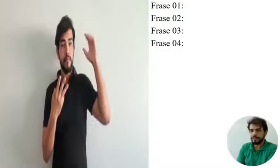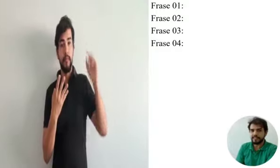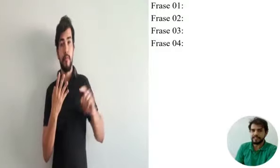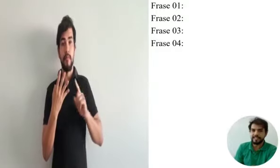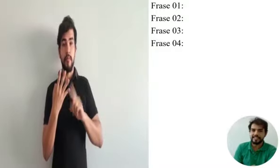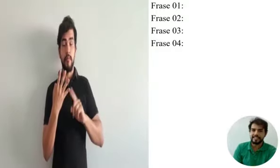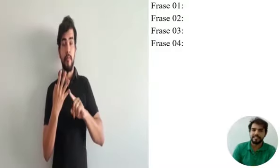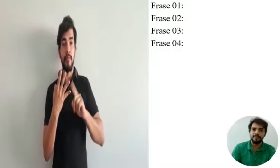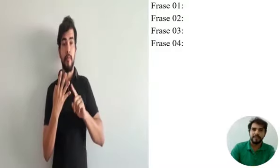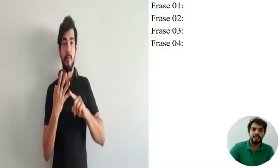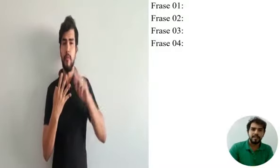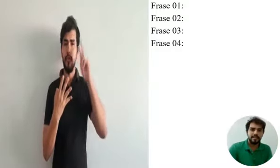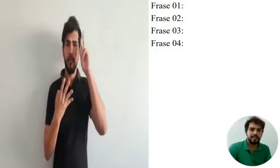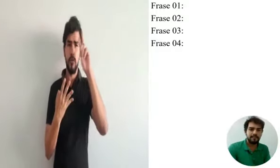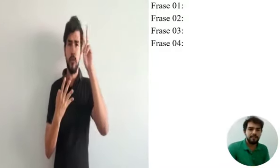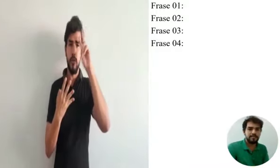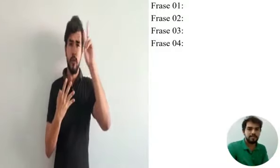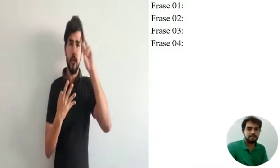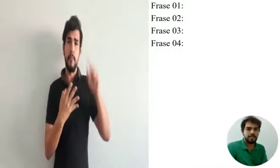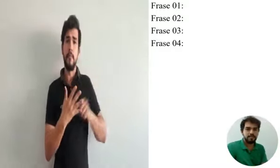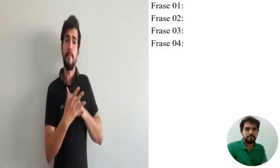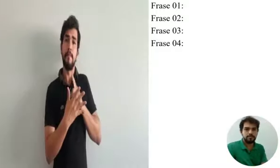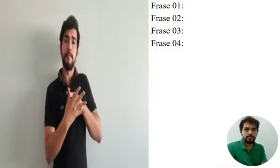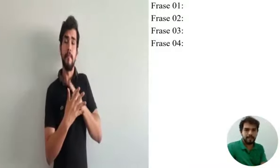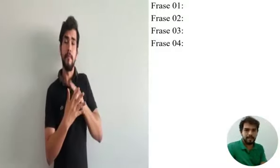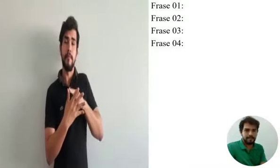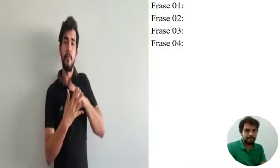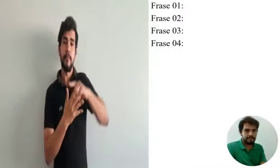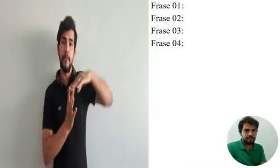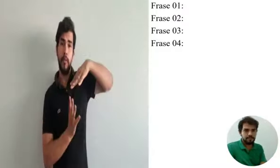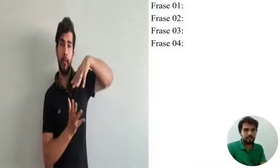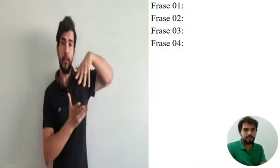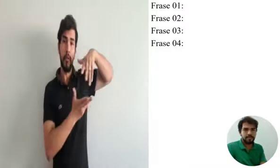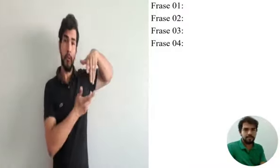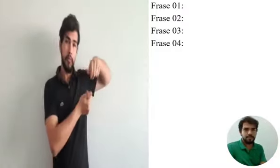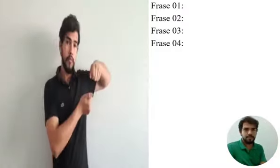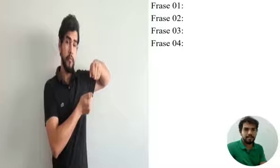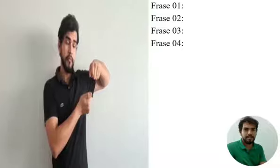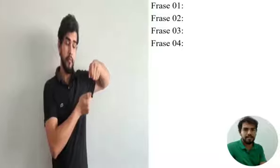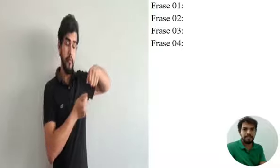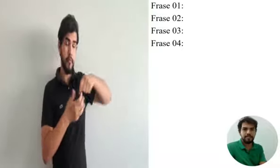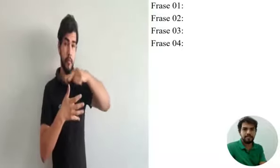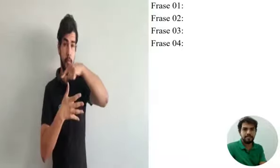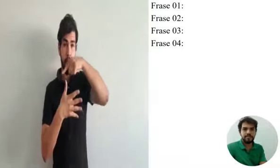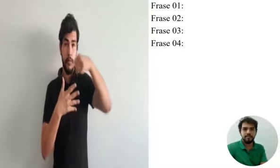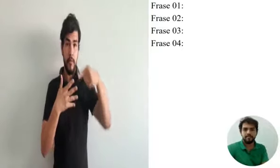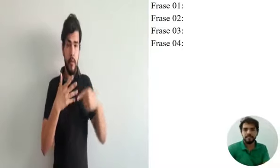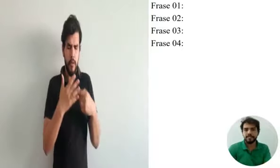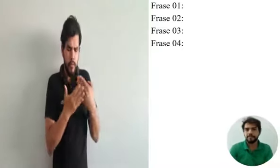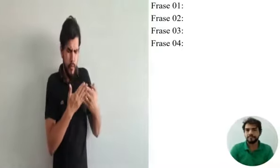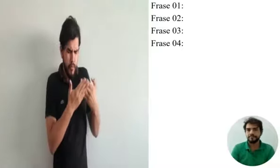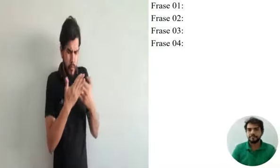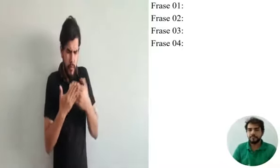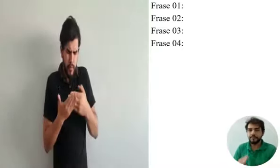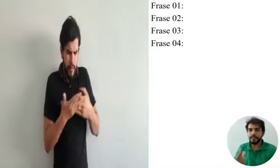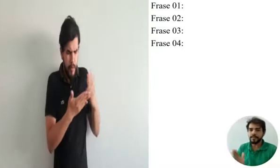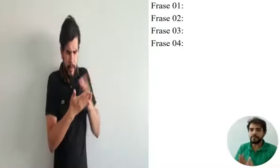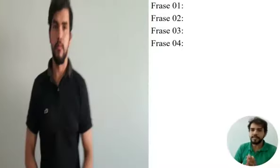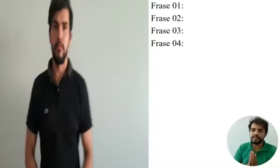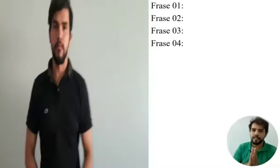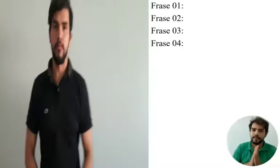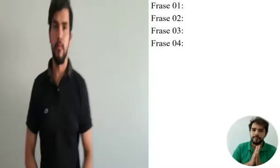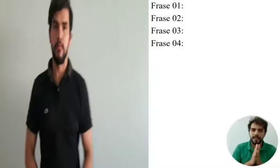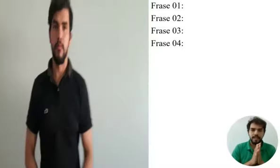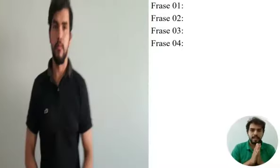vídeos, prestando atenção. E também vou usar outros recursos para depois eu poder responder e conseguir a aprovação.